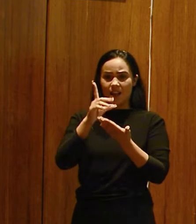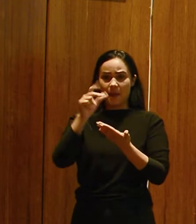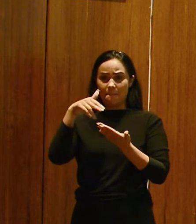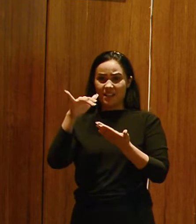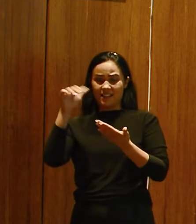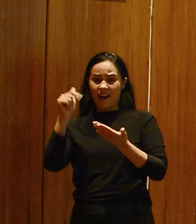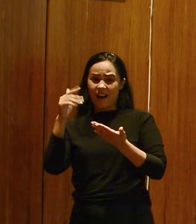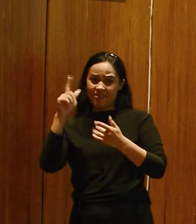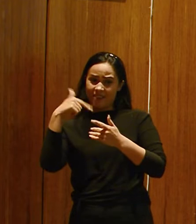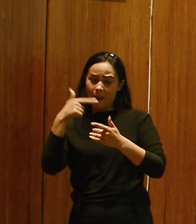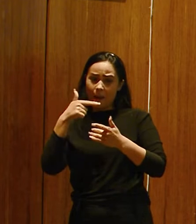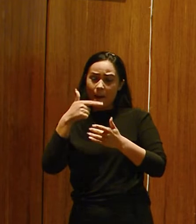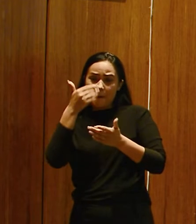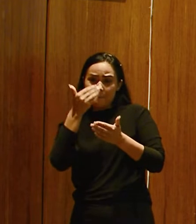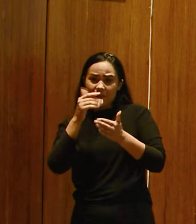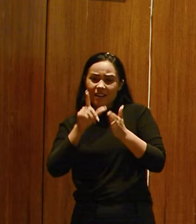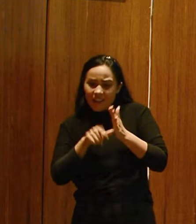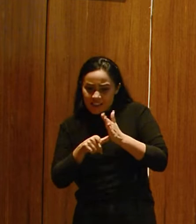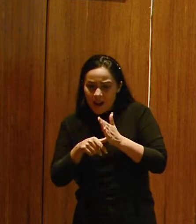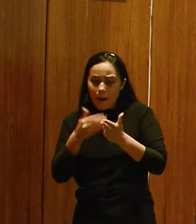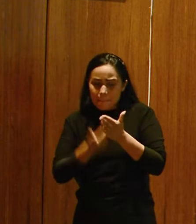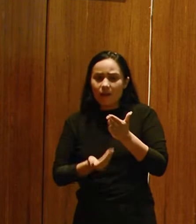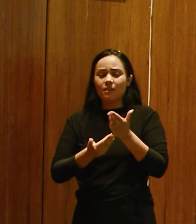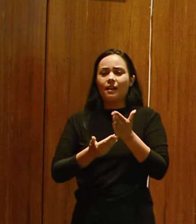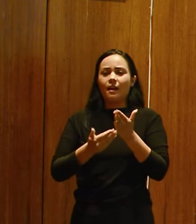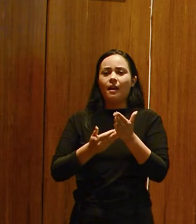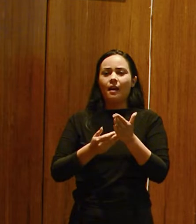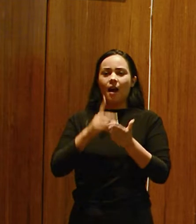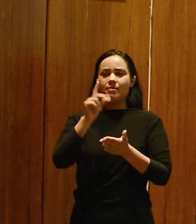até retardar o aparecimento dessa demência.